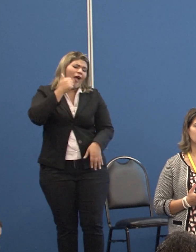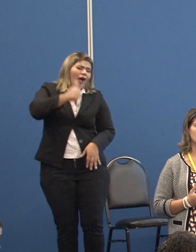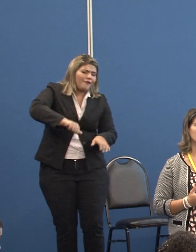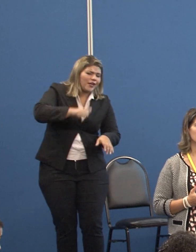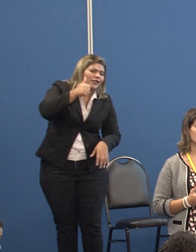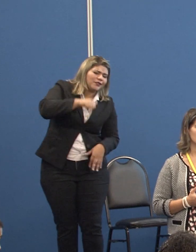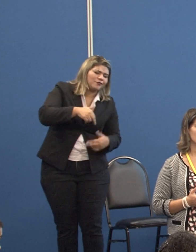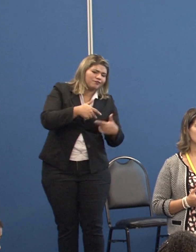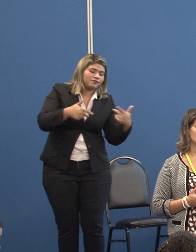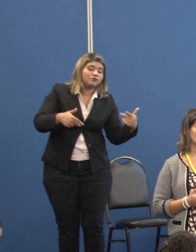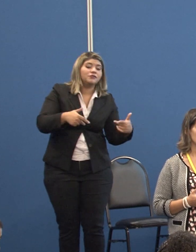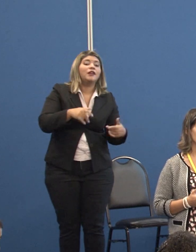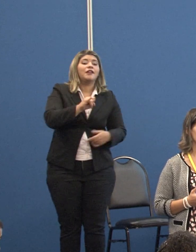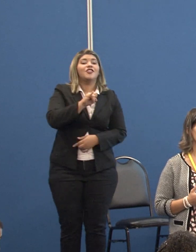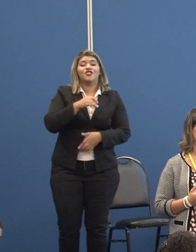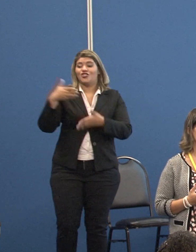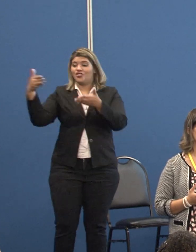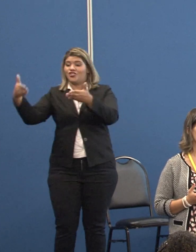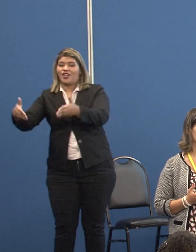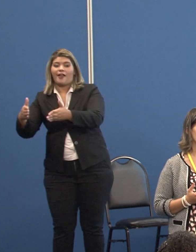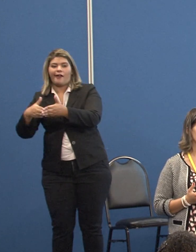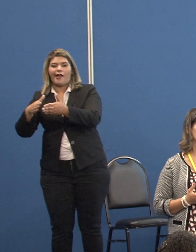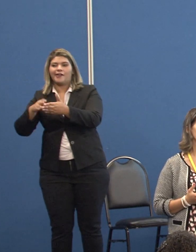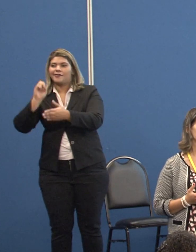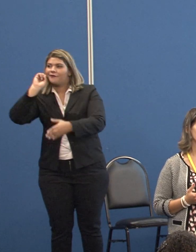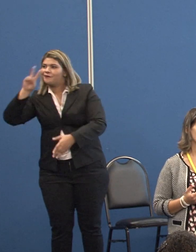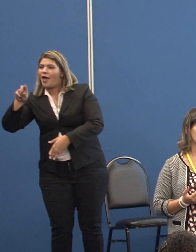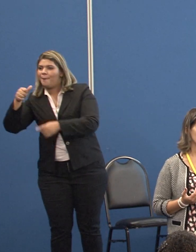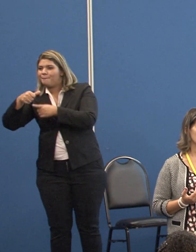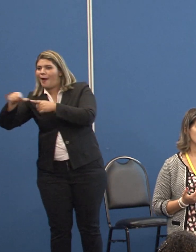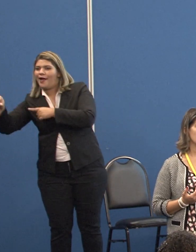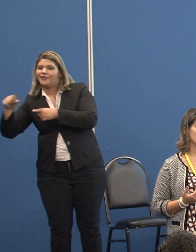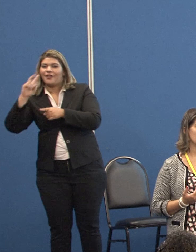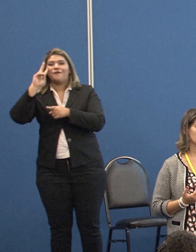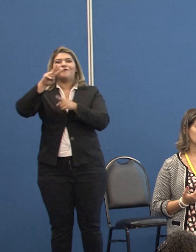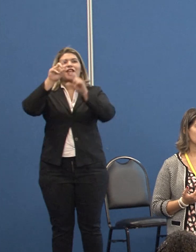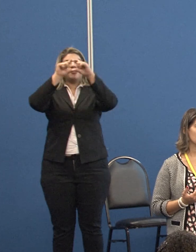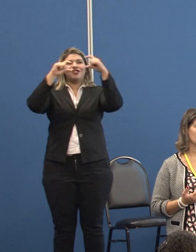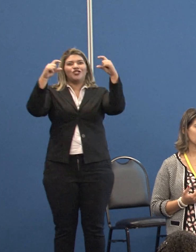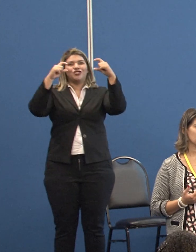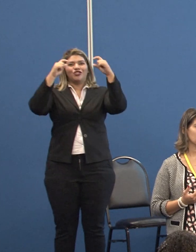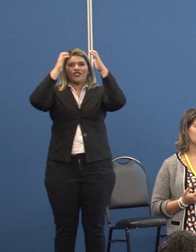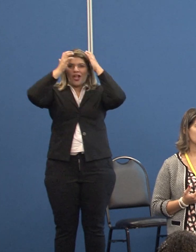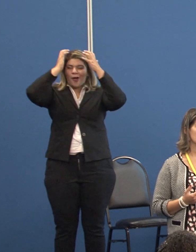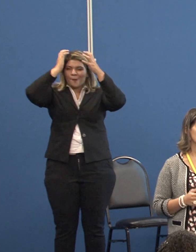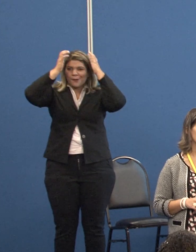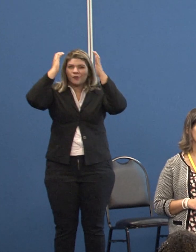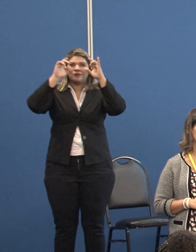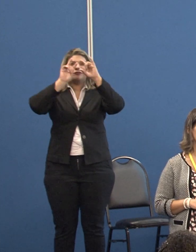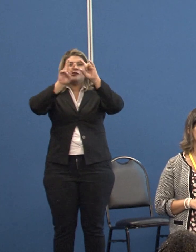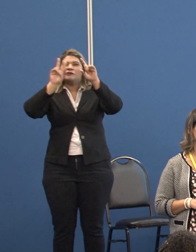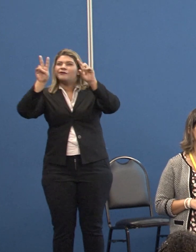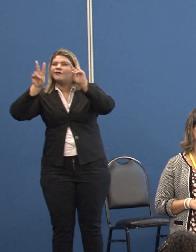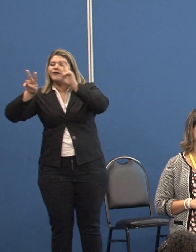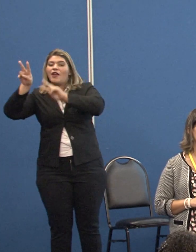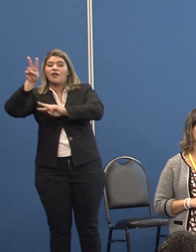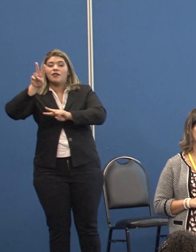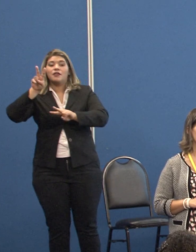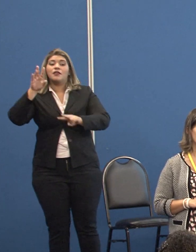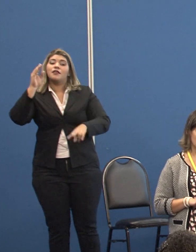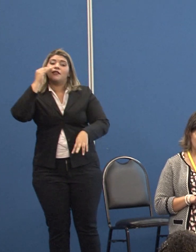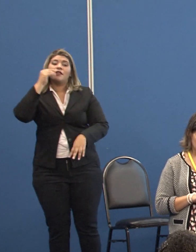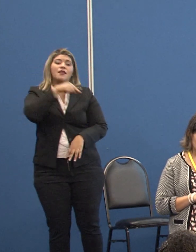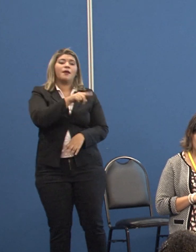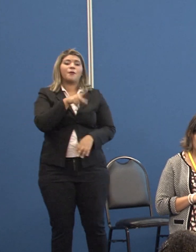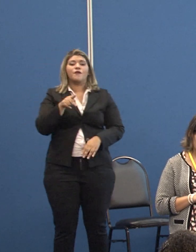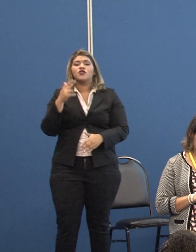casa, em algum momento ele vai ver a pasta de dente, em algum momento ele vai ver o rótulo do shampoo, e aí a gente procurar conversar com os pais